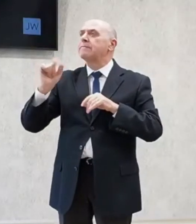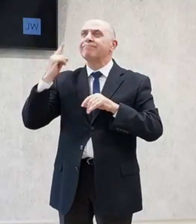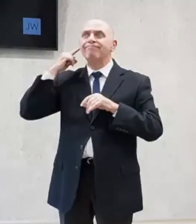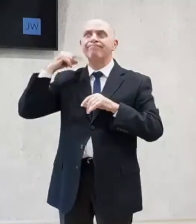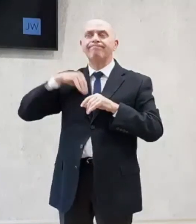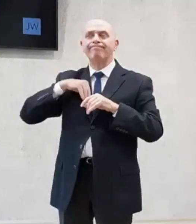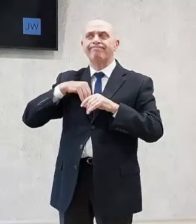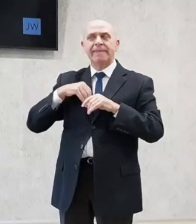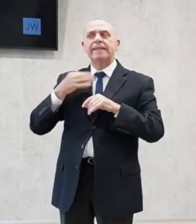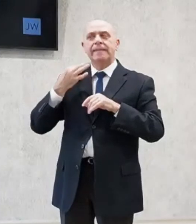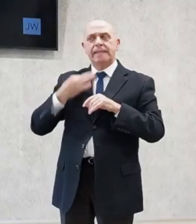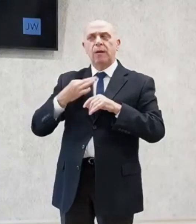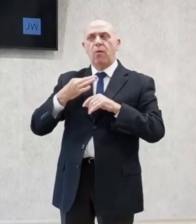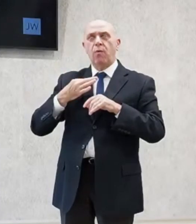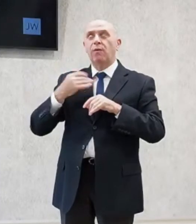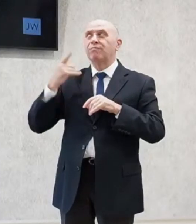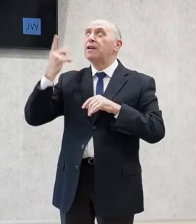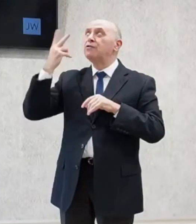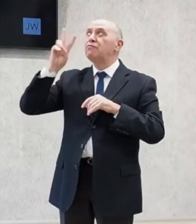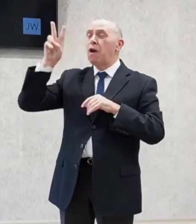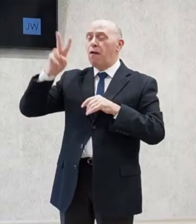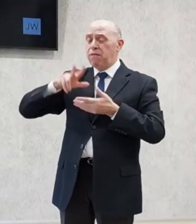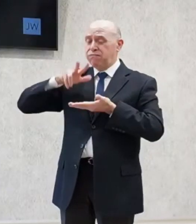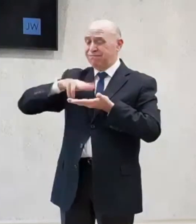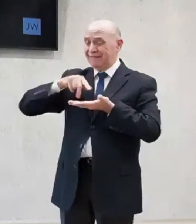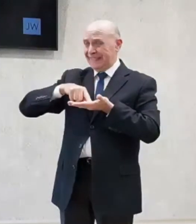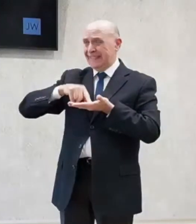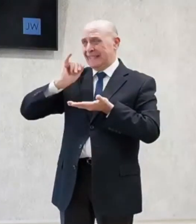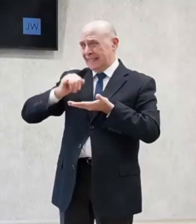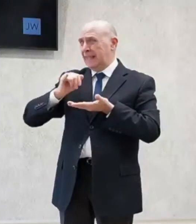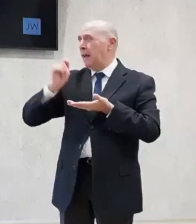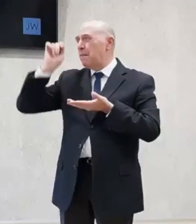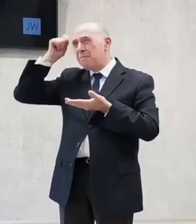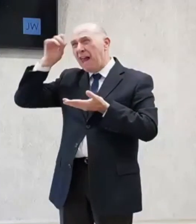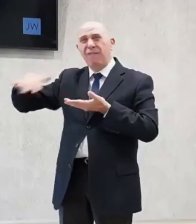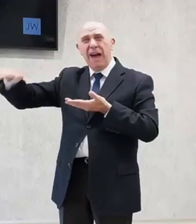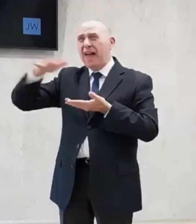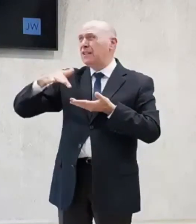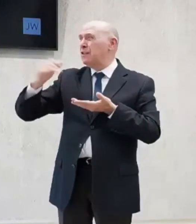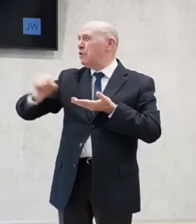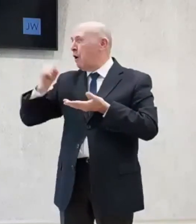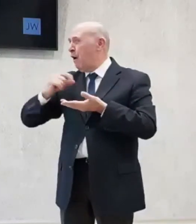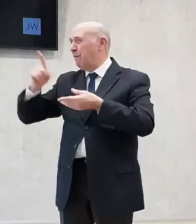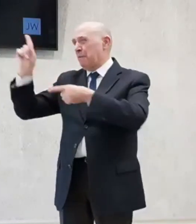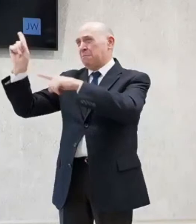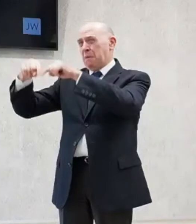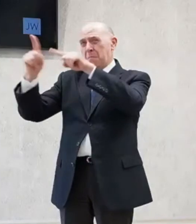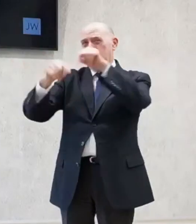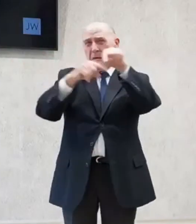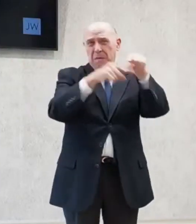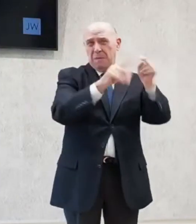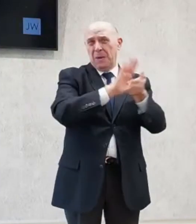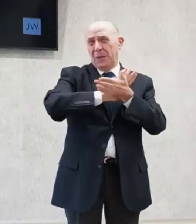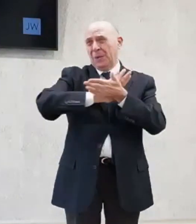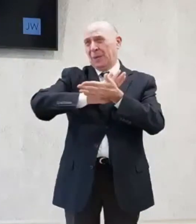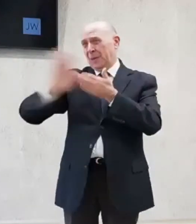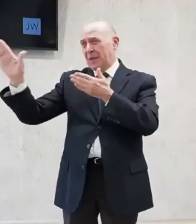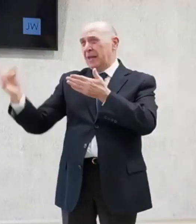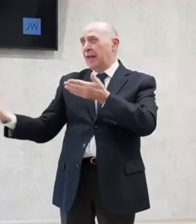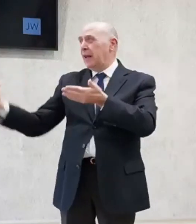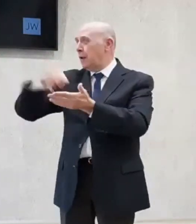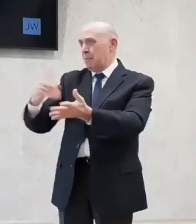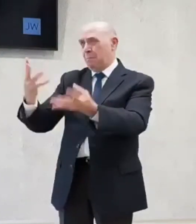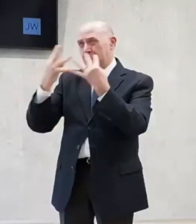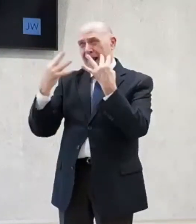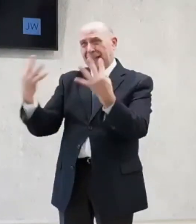certezza Nina era convinta che Dio oltre ad eliminare il malvagitele sofferenze avrebbe ristabilito un paradiso sulla terra riportando